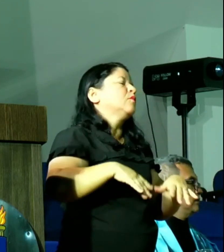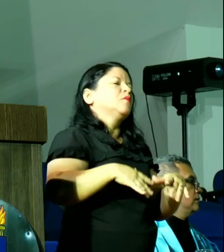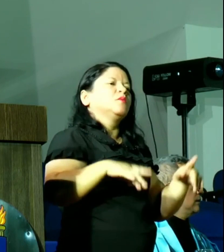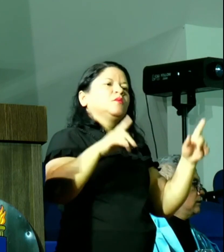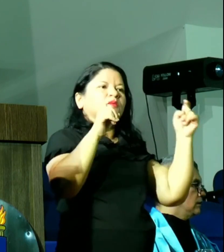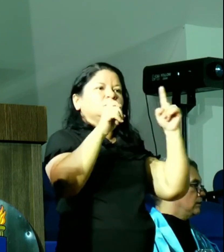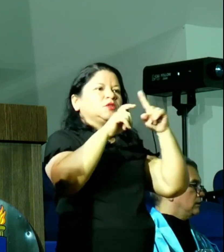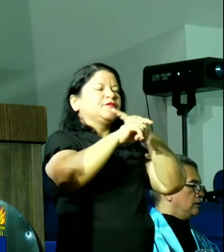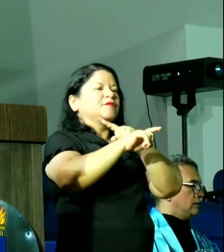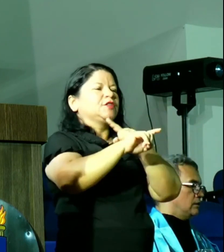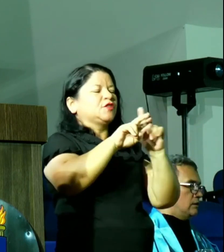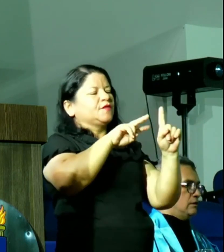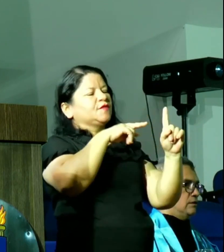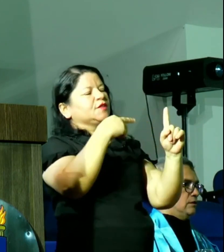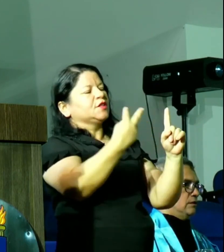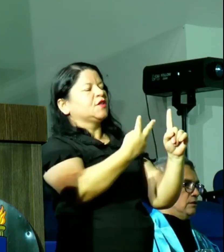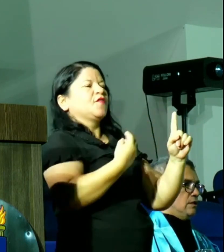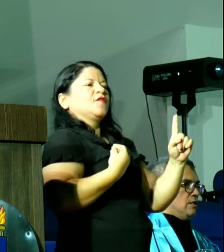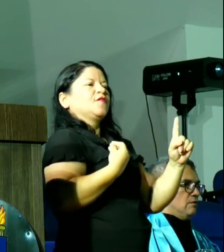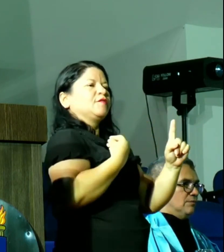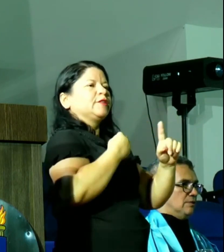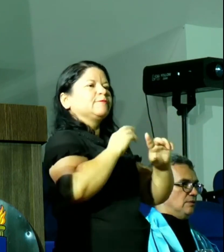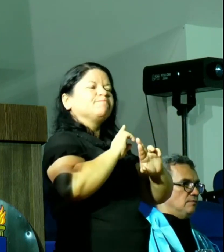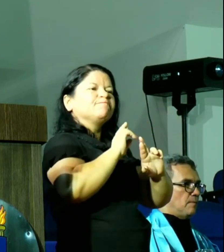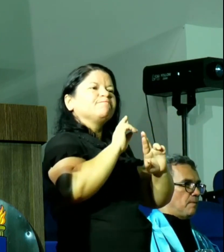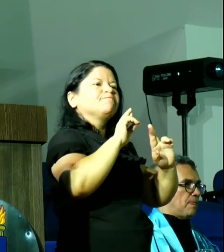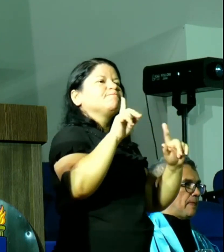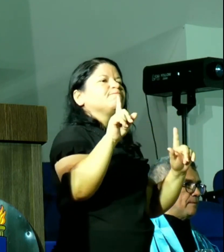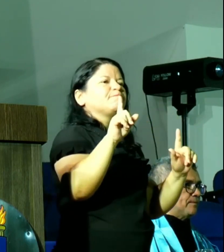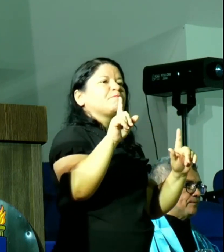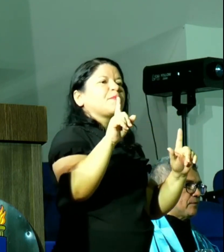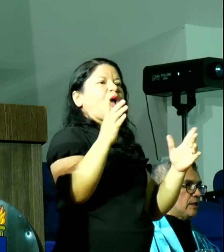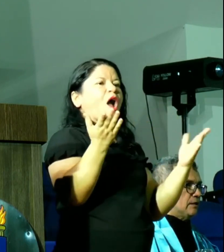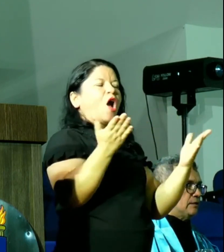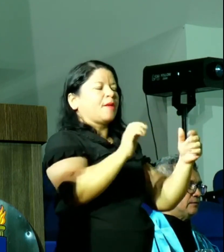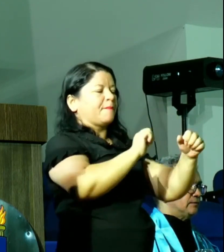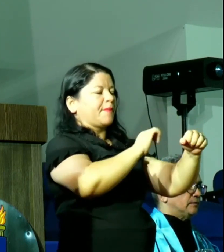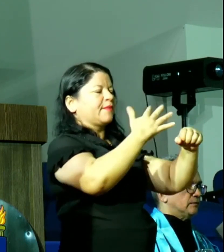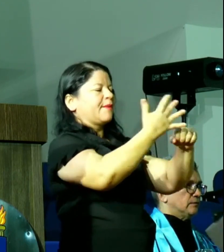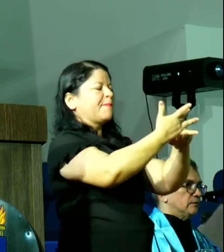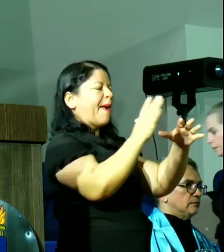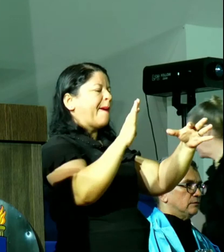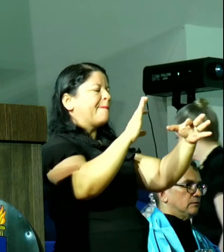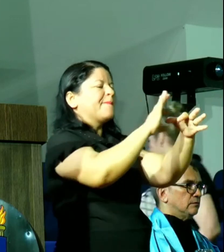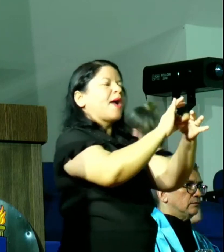outro olhar. A pandemia associou-se a outra peste,